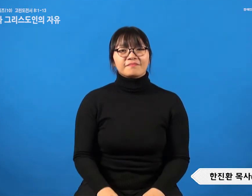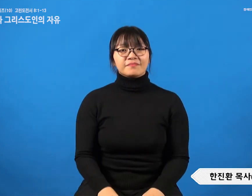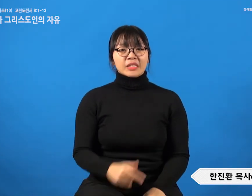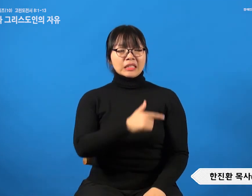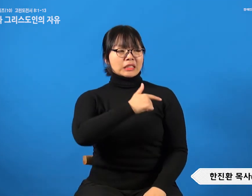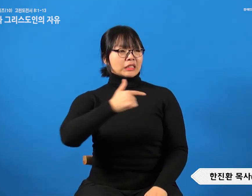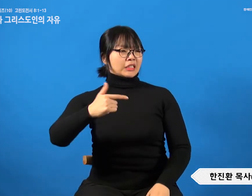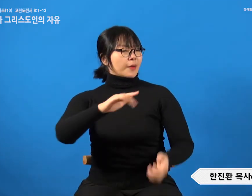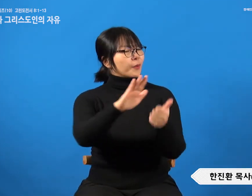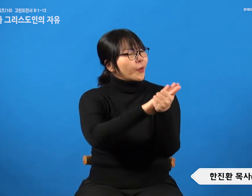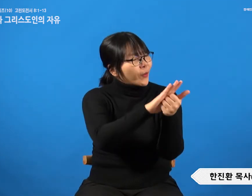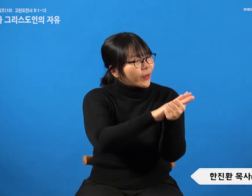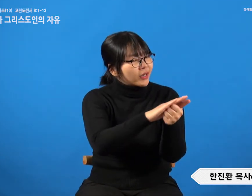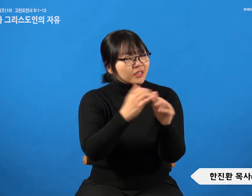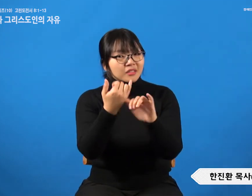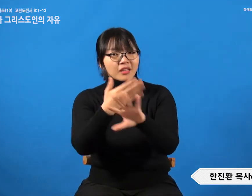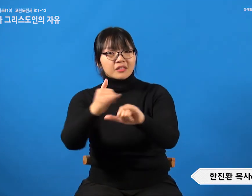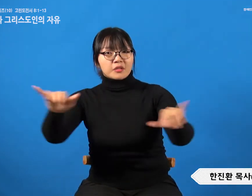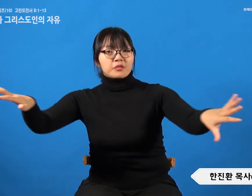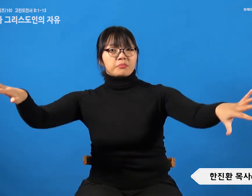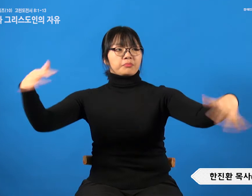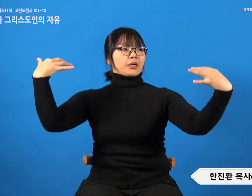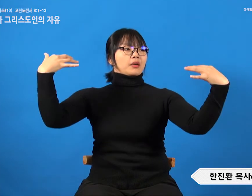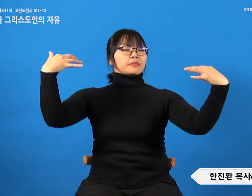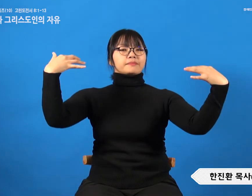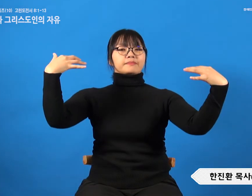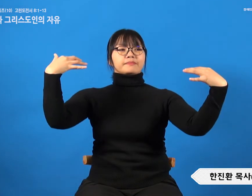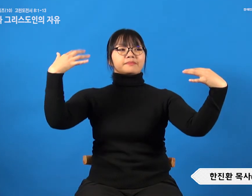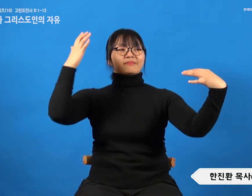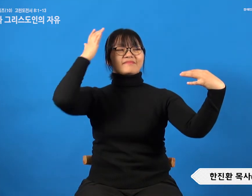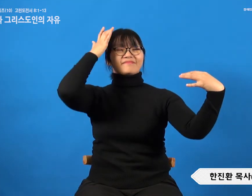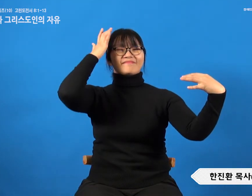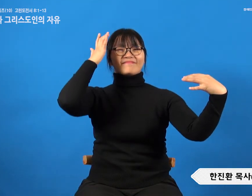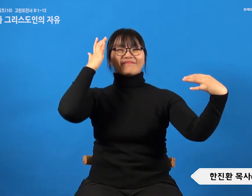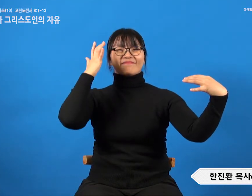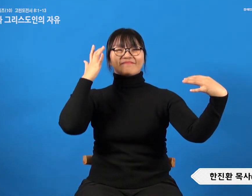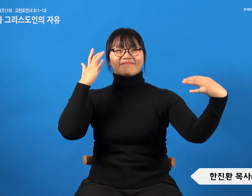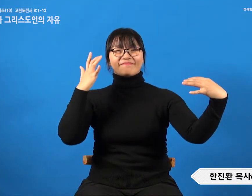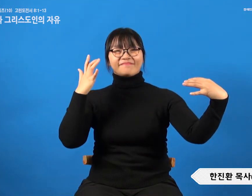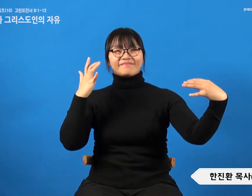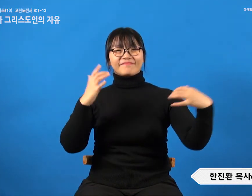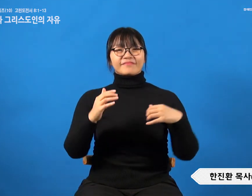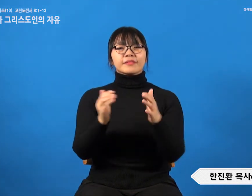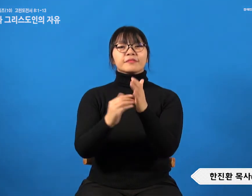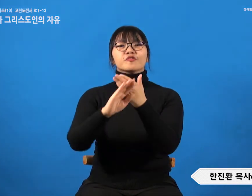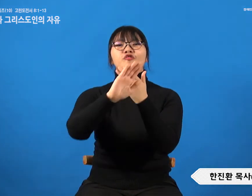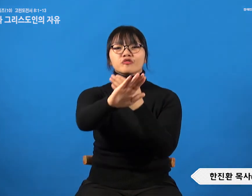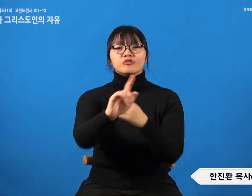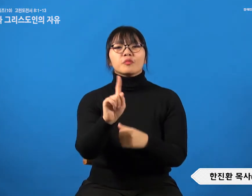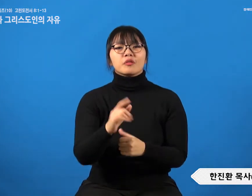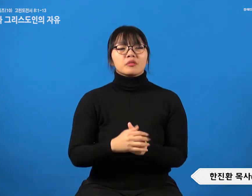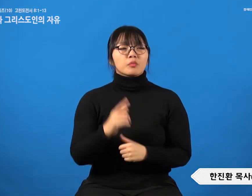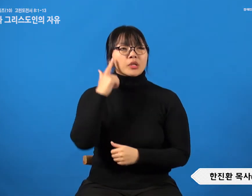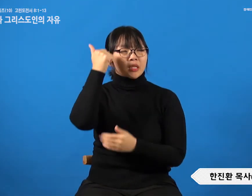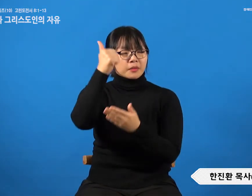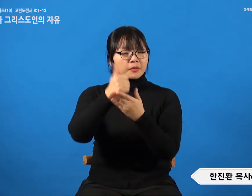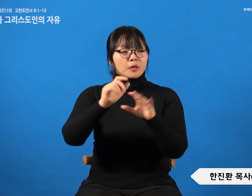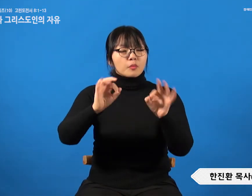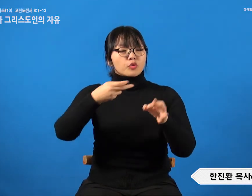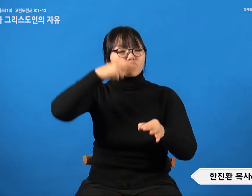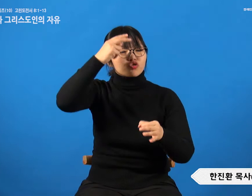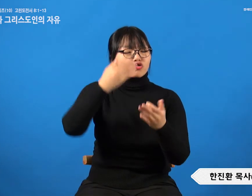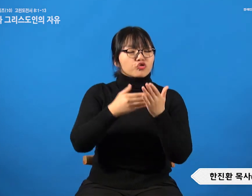좀 큰 소리로 그렇게 하니까 옆에 있는 사람들이 쫙 자기를 쳐다봅니다. 그리고 나니까 와인 한